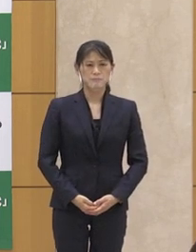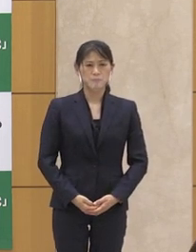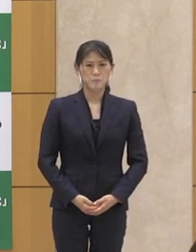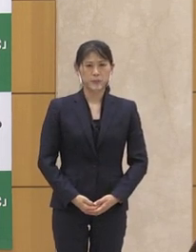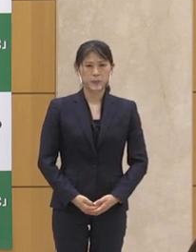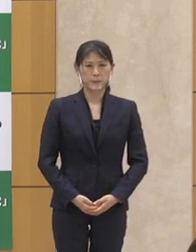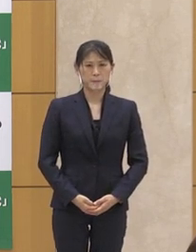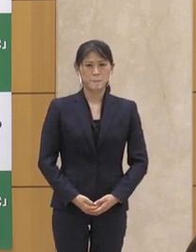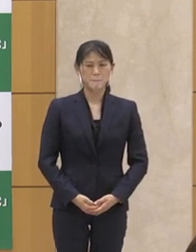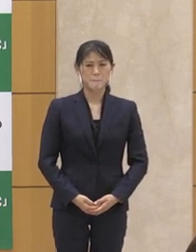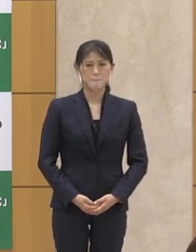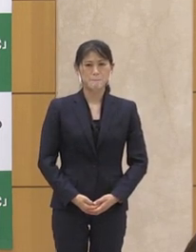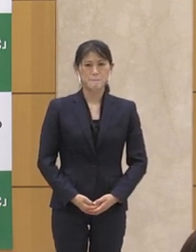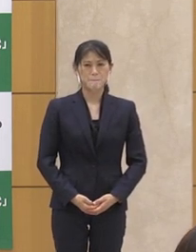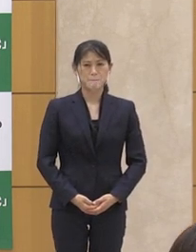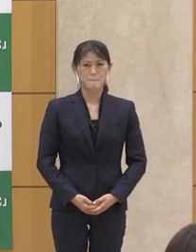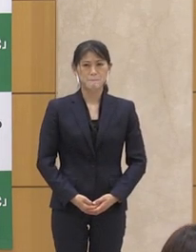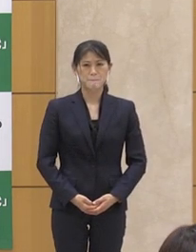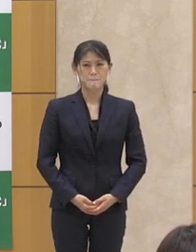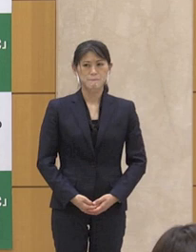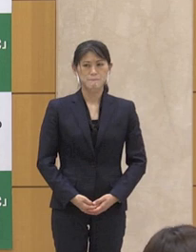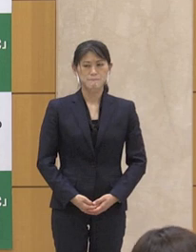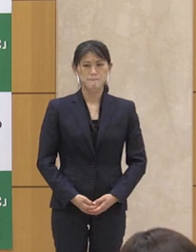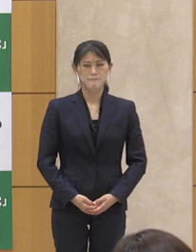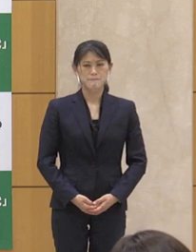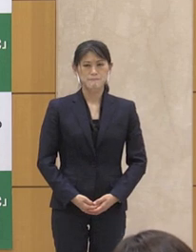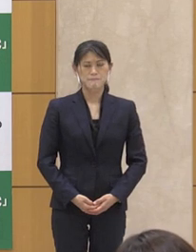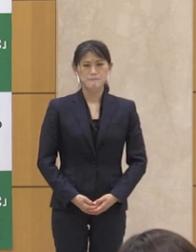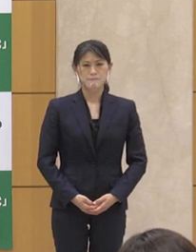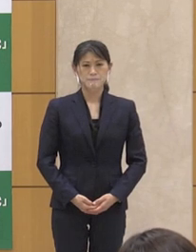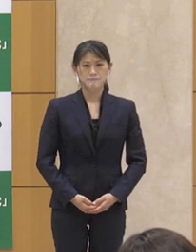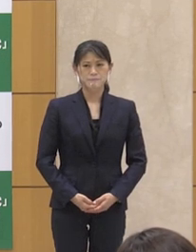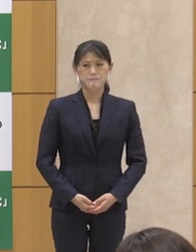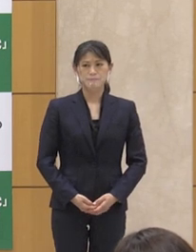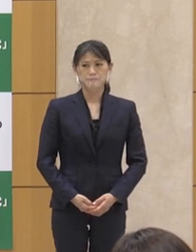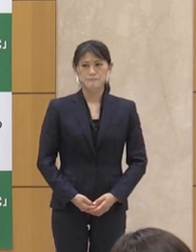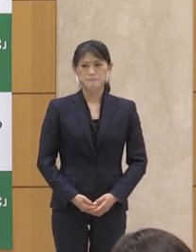他に質問ございますでしょうか。どうぞ。